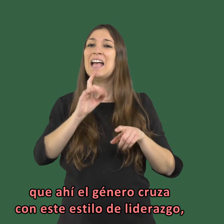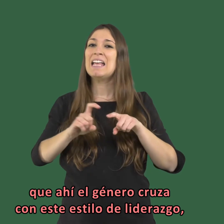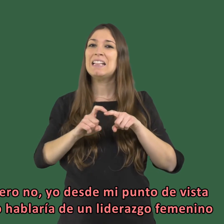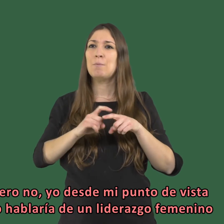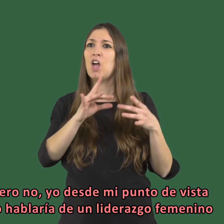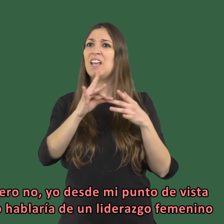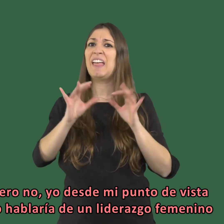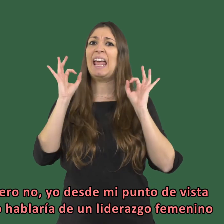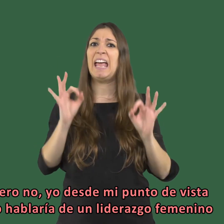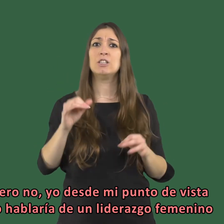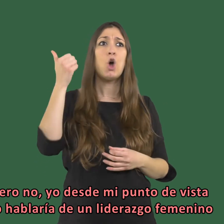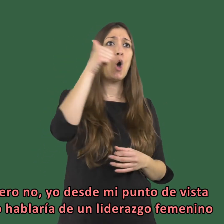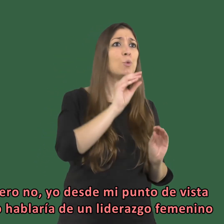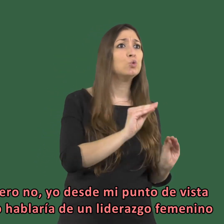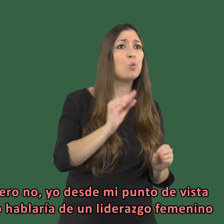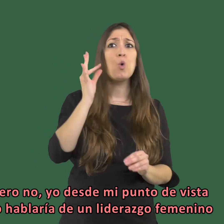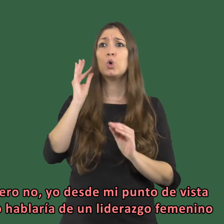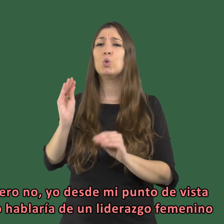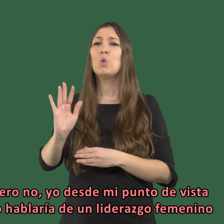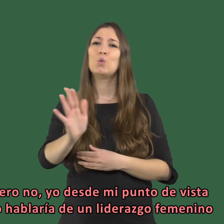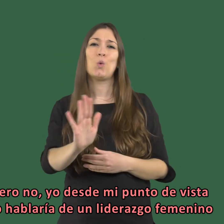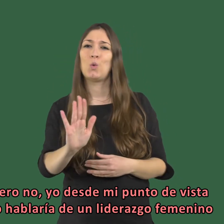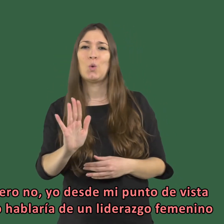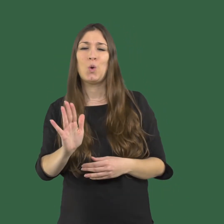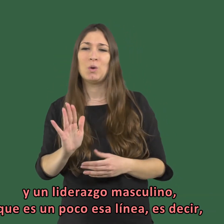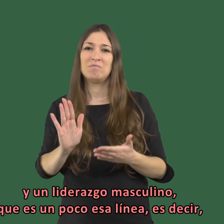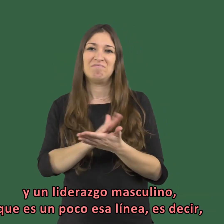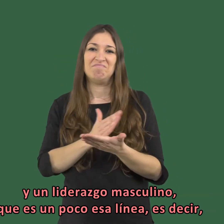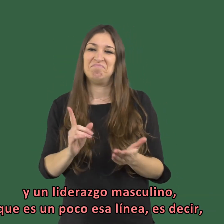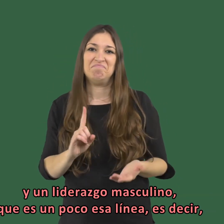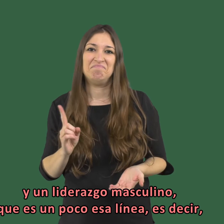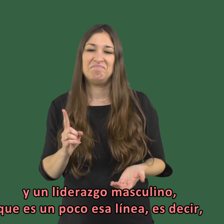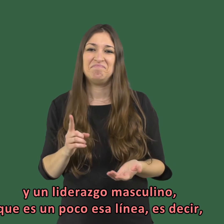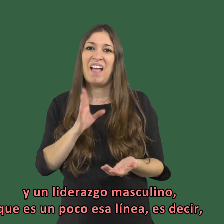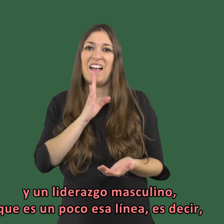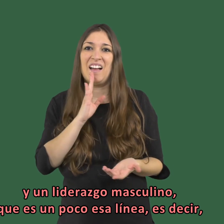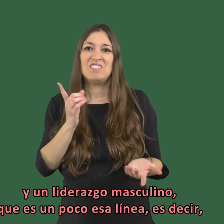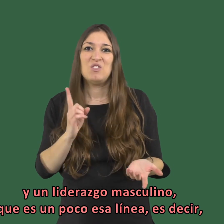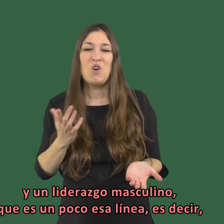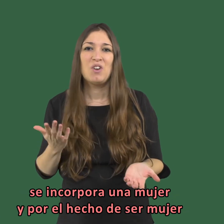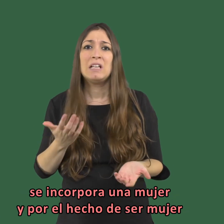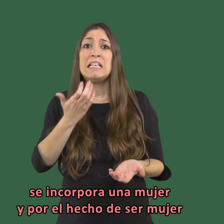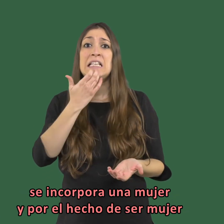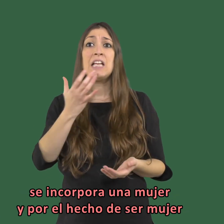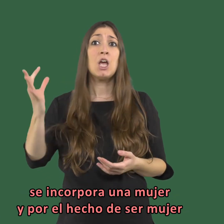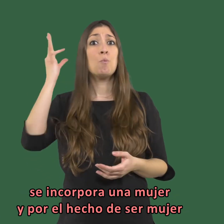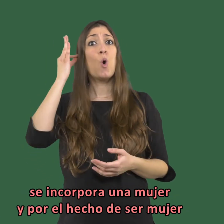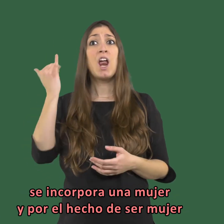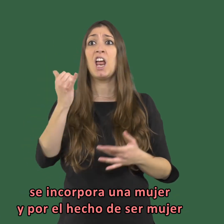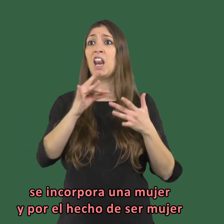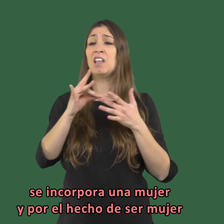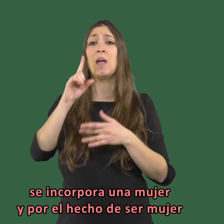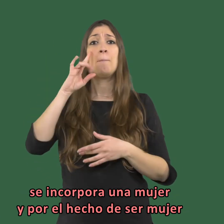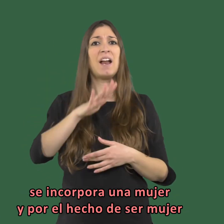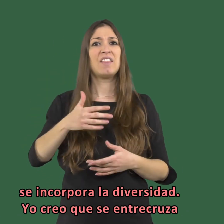de liderazgo, pero no, yo desde mi punto de vista no hablaría de un liderazgo femenino y un liderazgo masculino, ¿no? Que es un poco en esa línea, decir, oye, se incorpora una mujer y